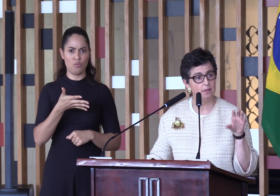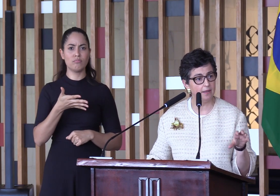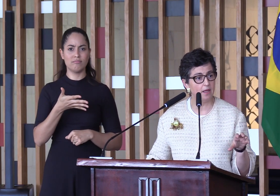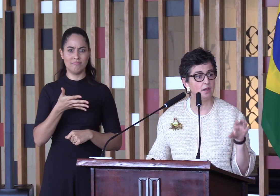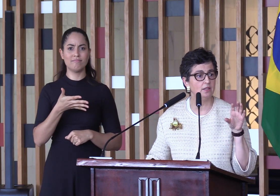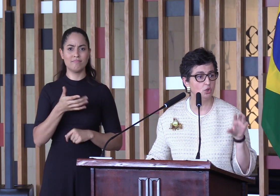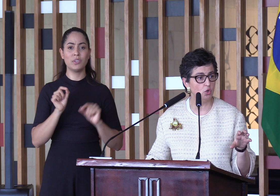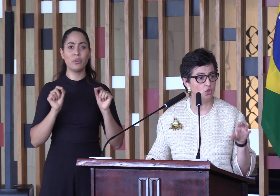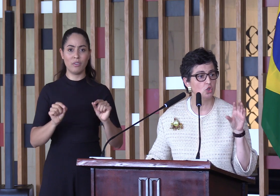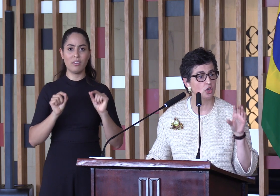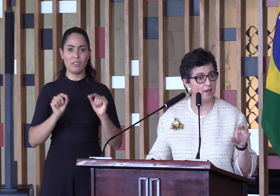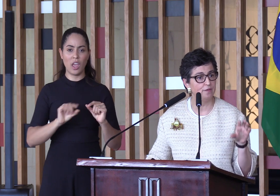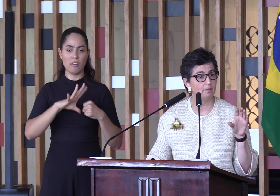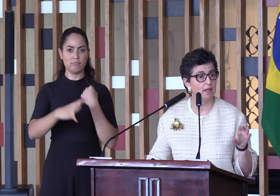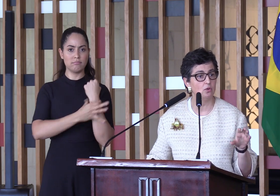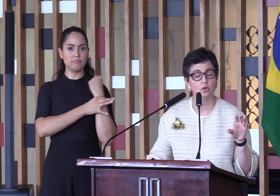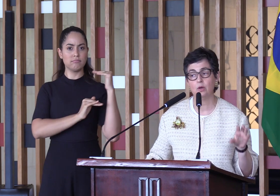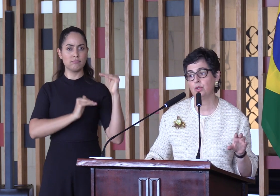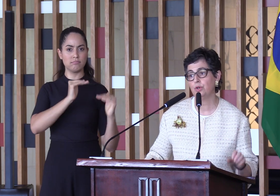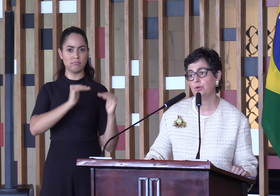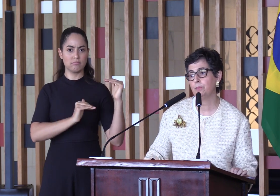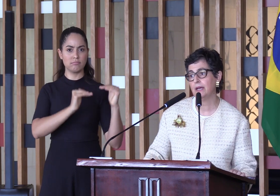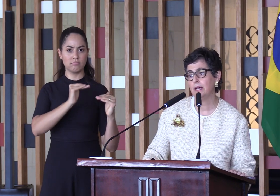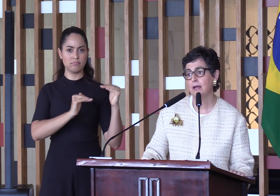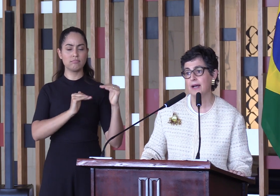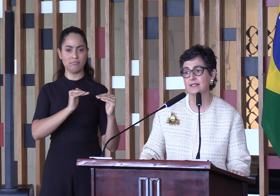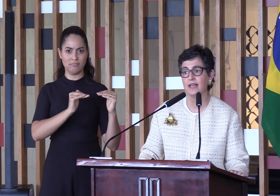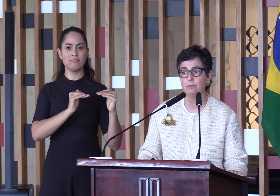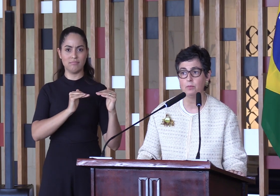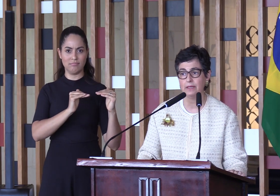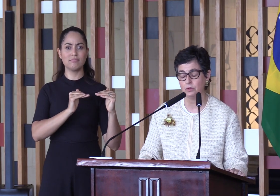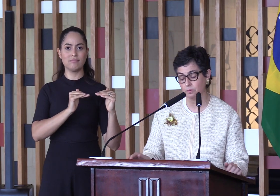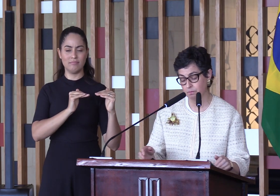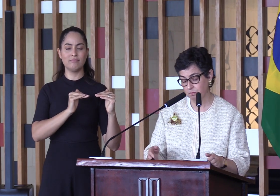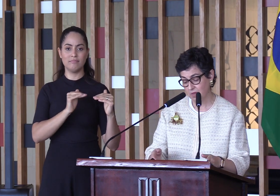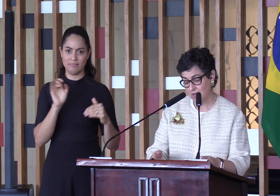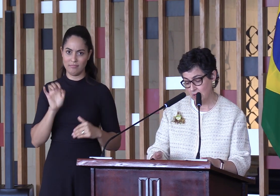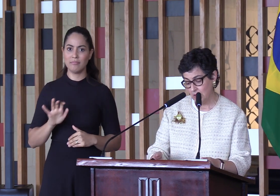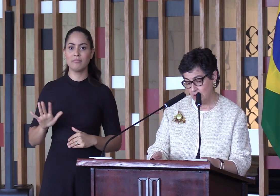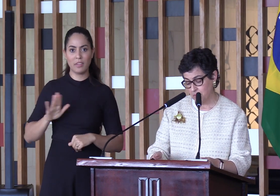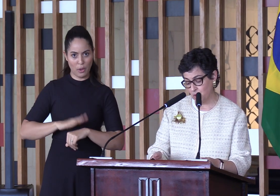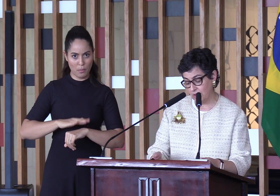sostenibilidade de todos os que a União Europeia até o momento.